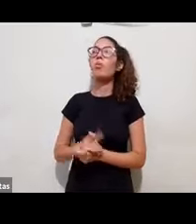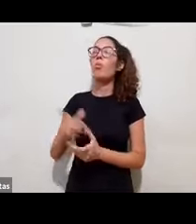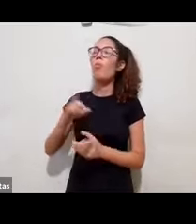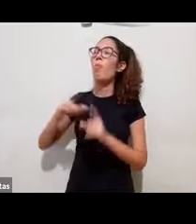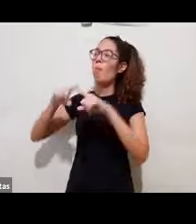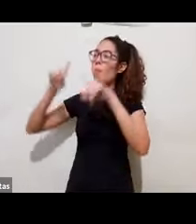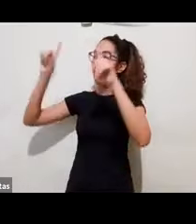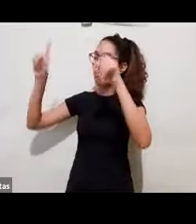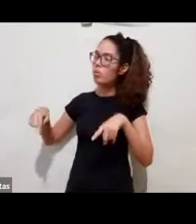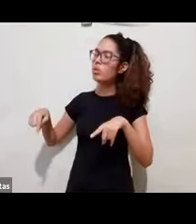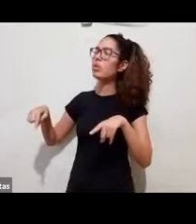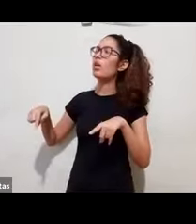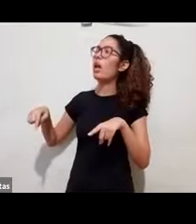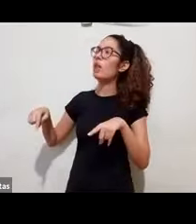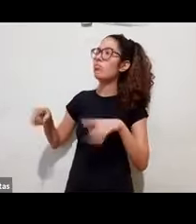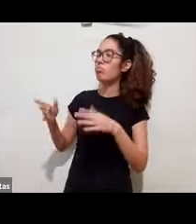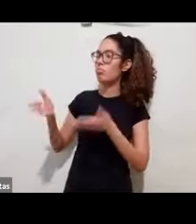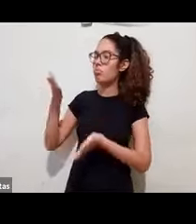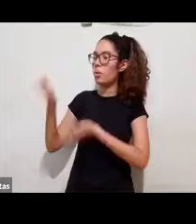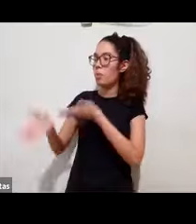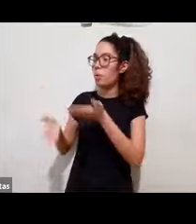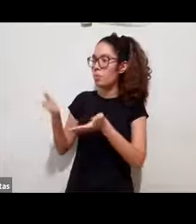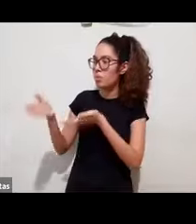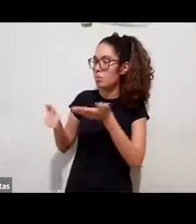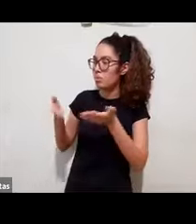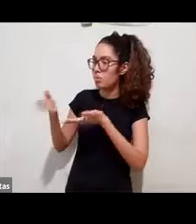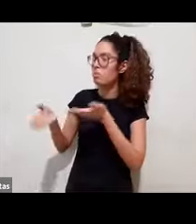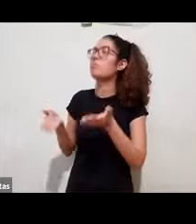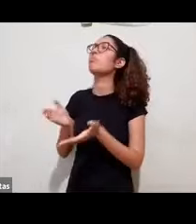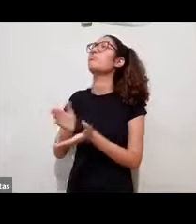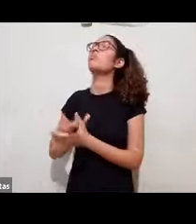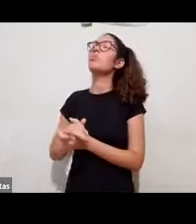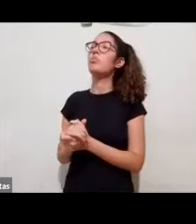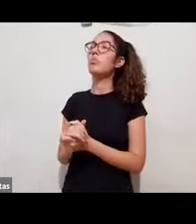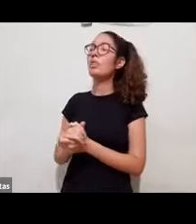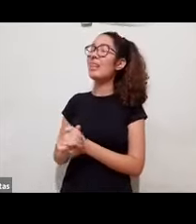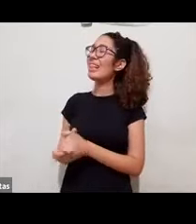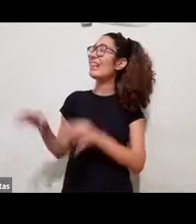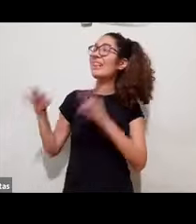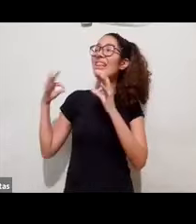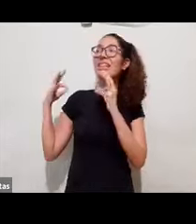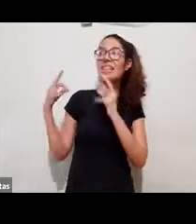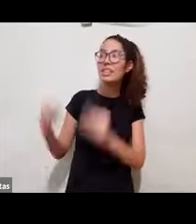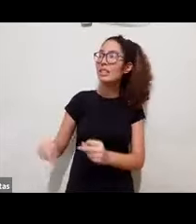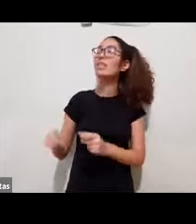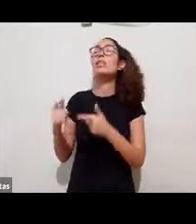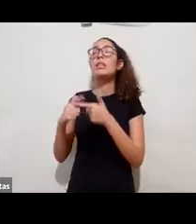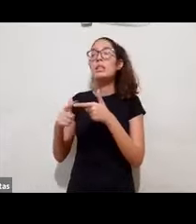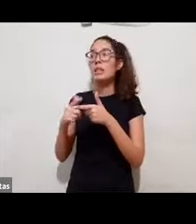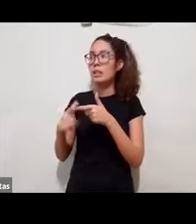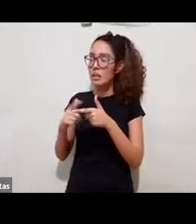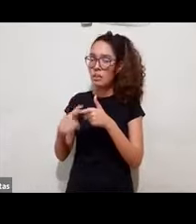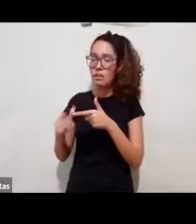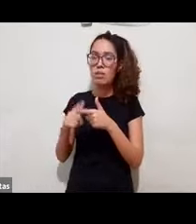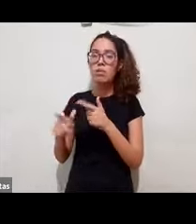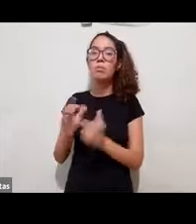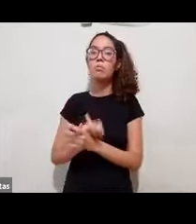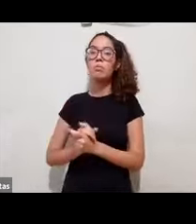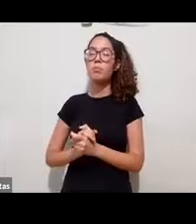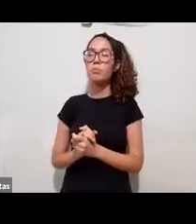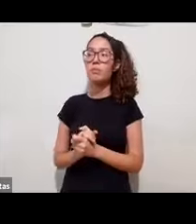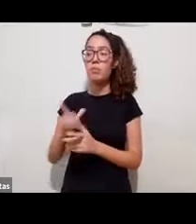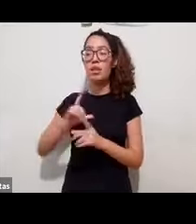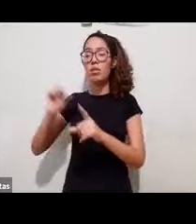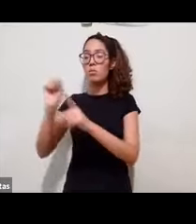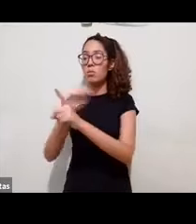né, de cuidado, que é o modelo da abstinência total, né, que é totalmente hegemônico. Né? Então, nós temos toda uma sociedade que ainda